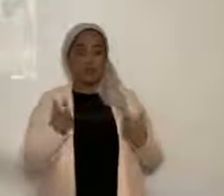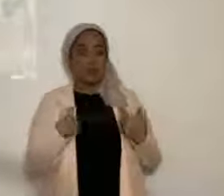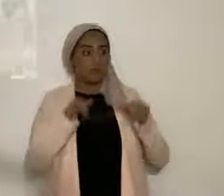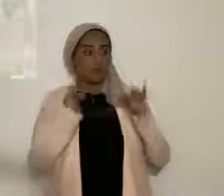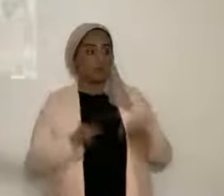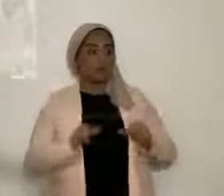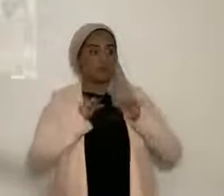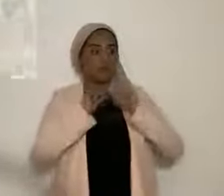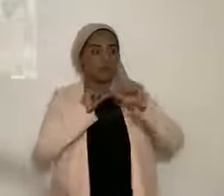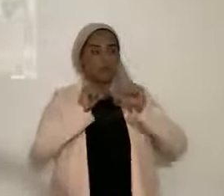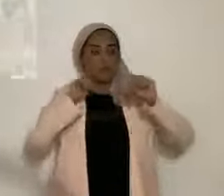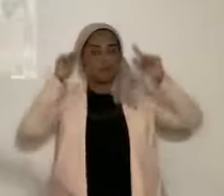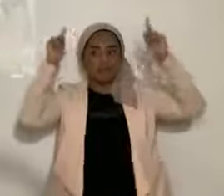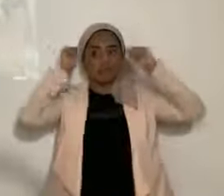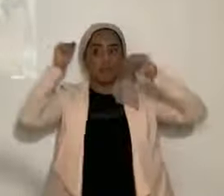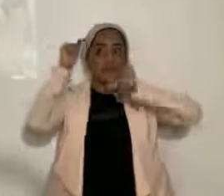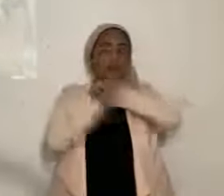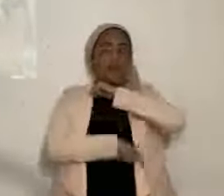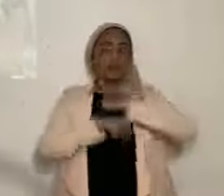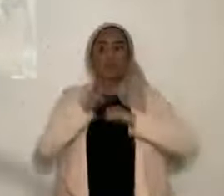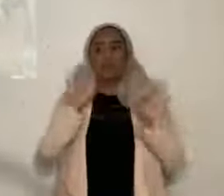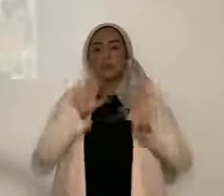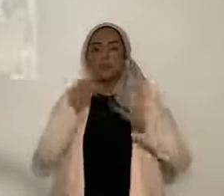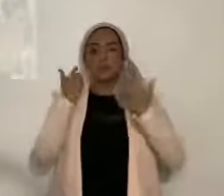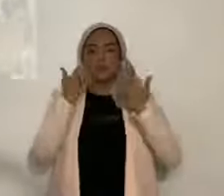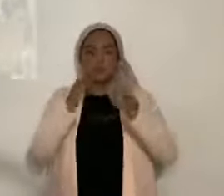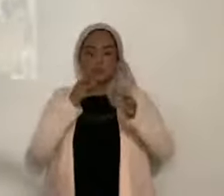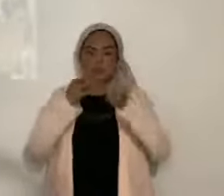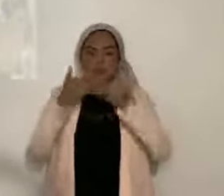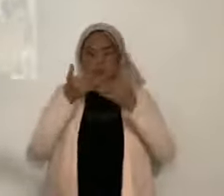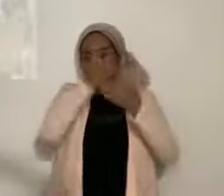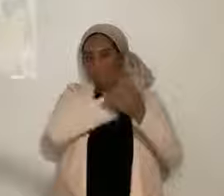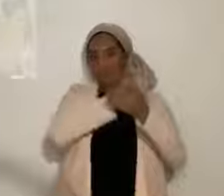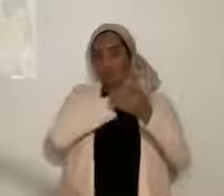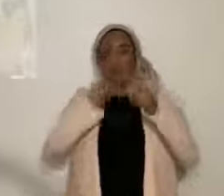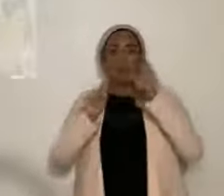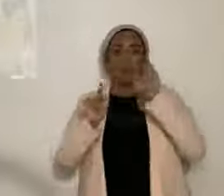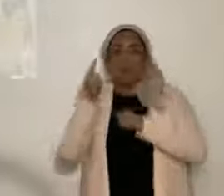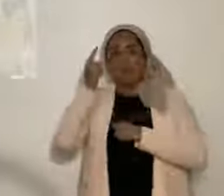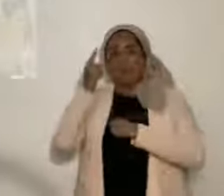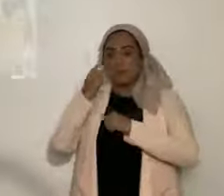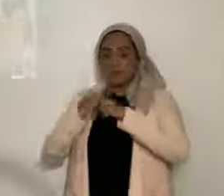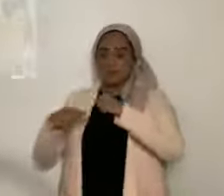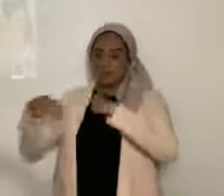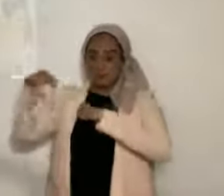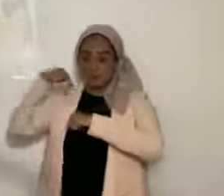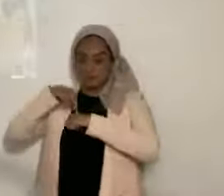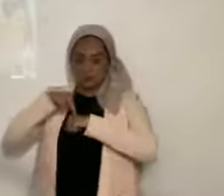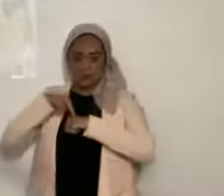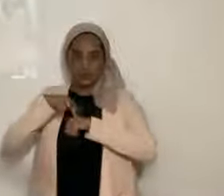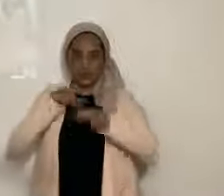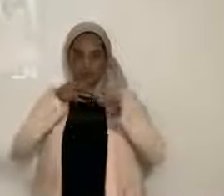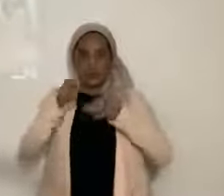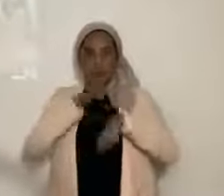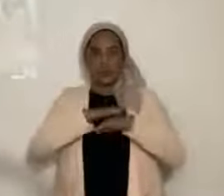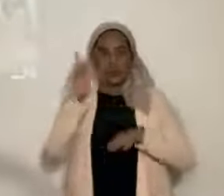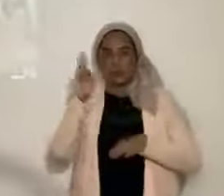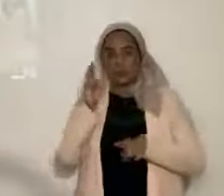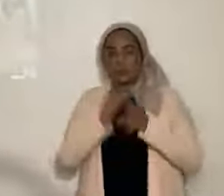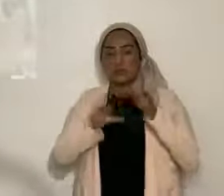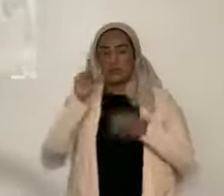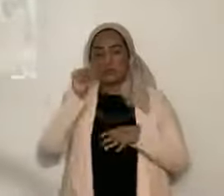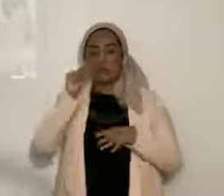la tribulación, porque ya lo ministré en la primera resurrección, descrita en Apocalipsis